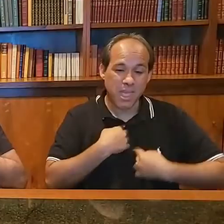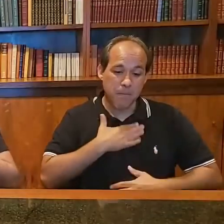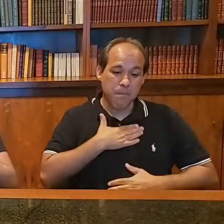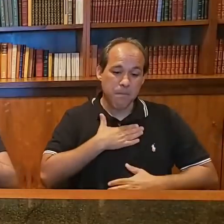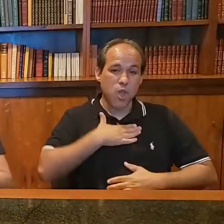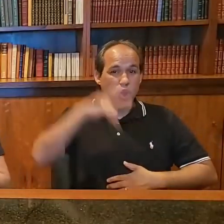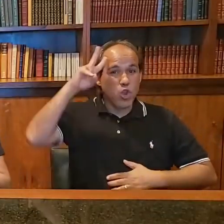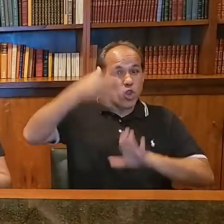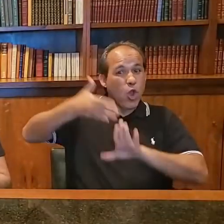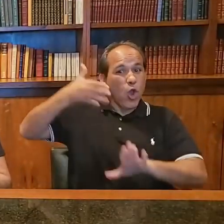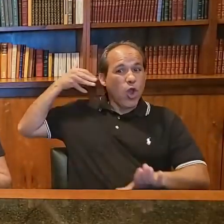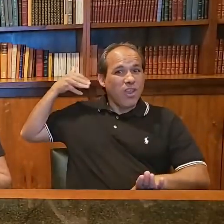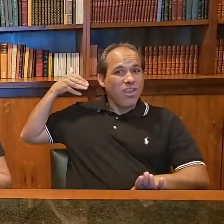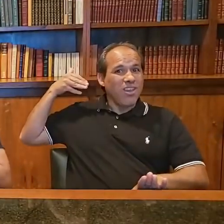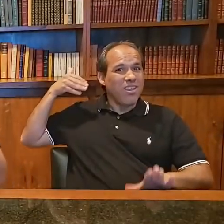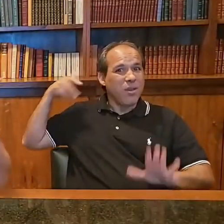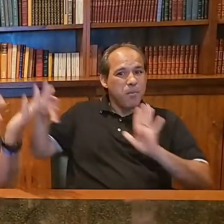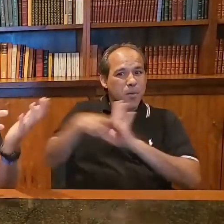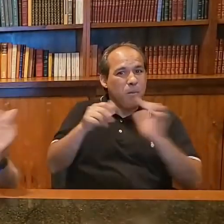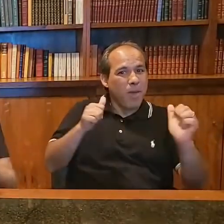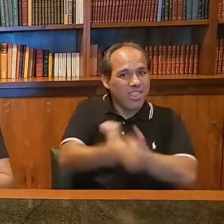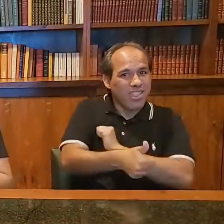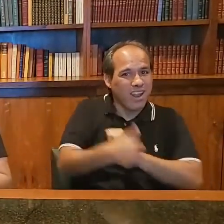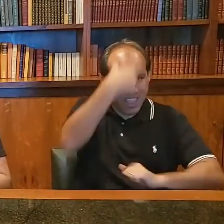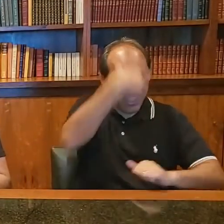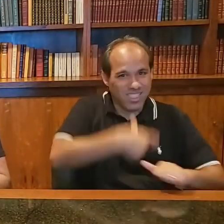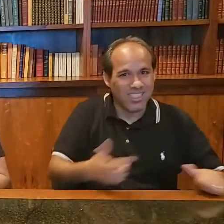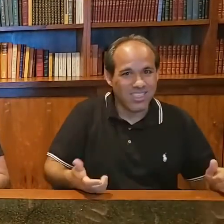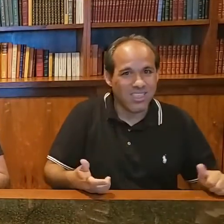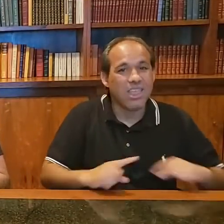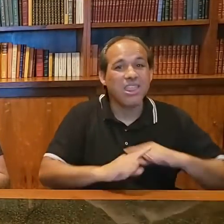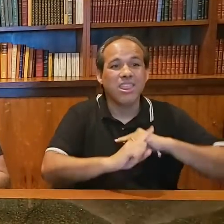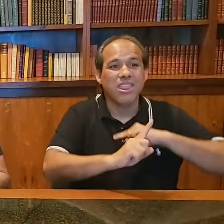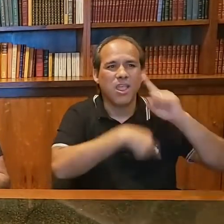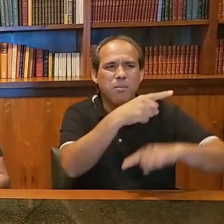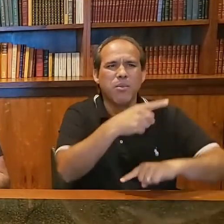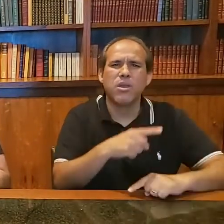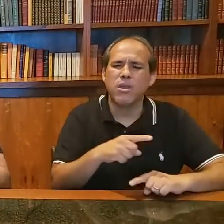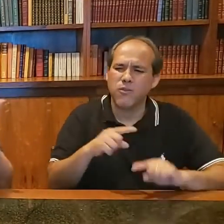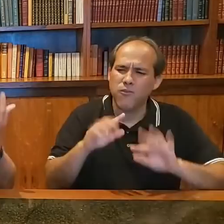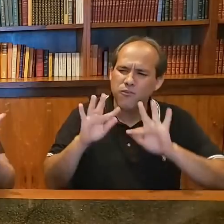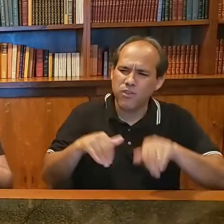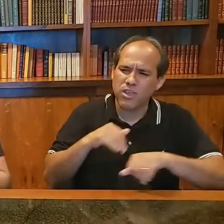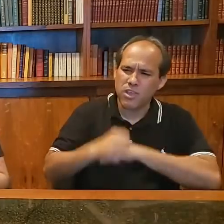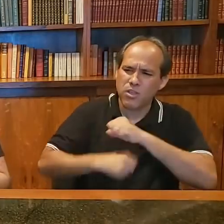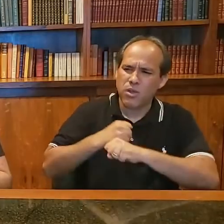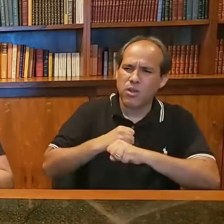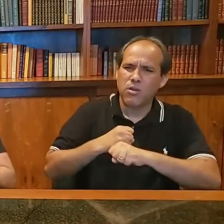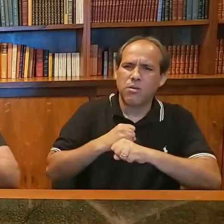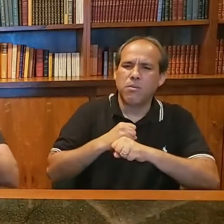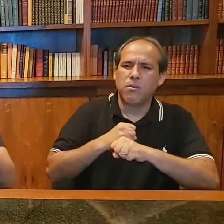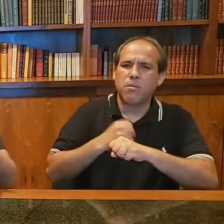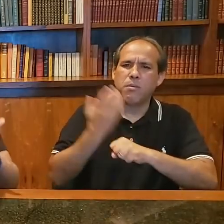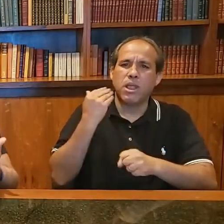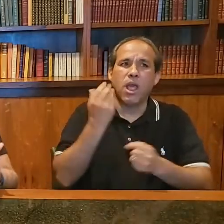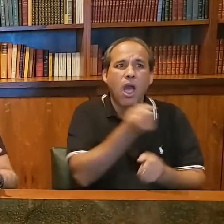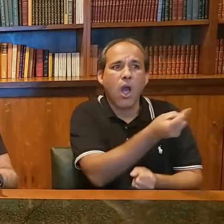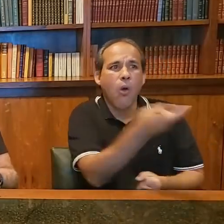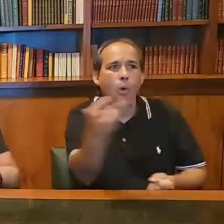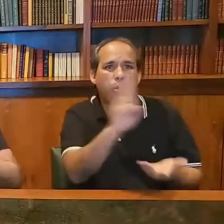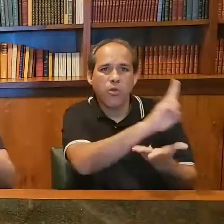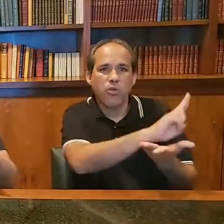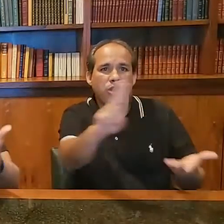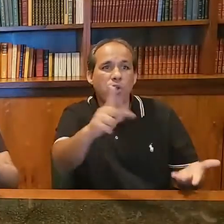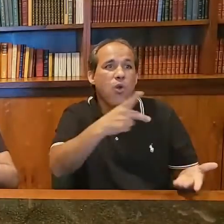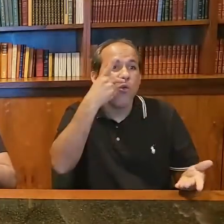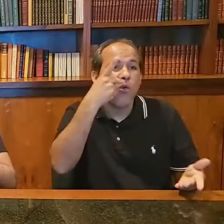passado de atleta. E logo depois, né, foi o final do ano passado, algumas universidades falaram que